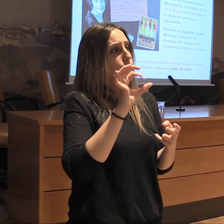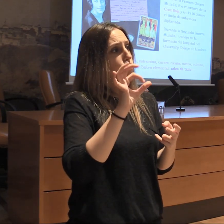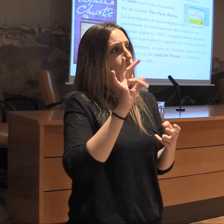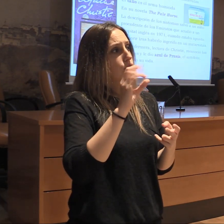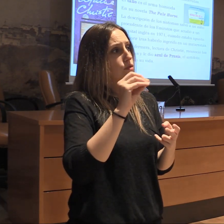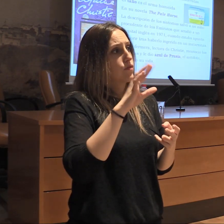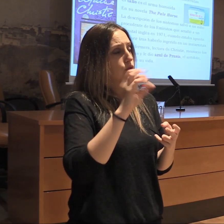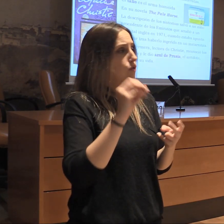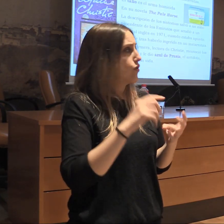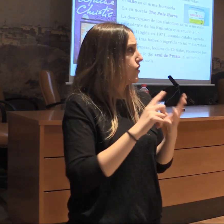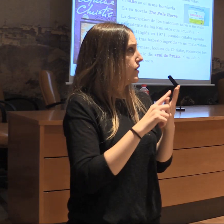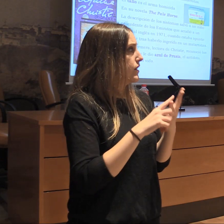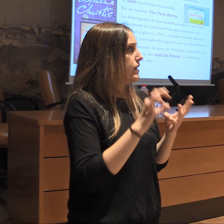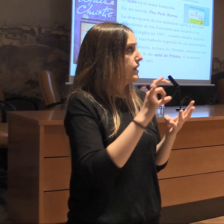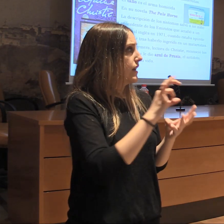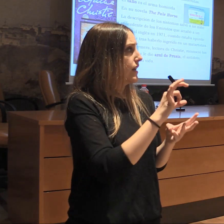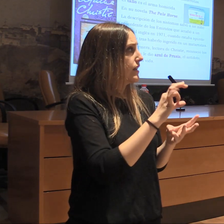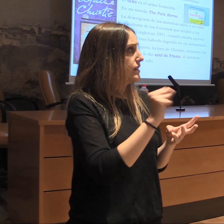talio.